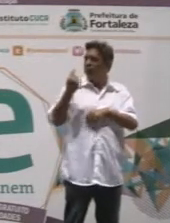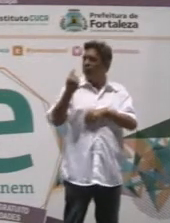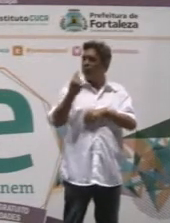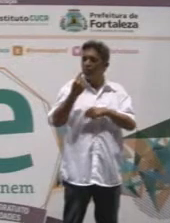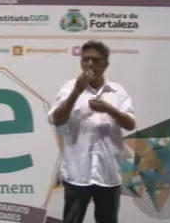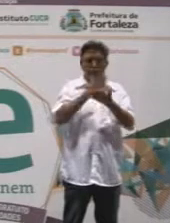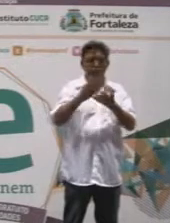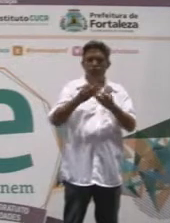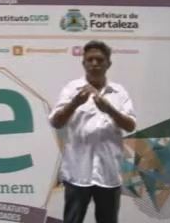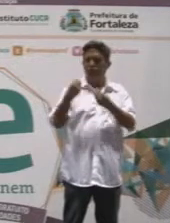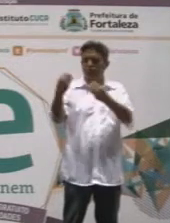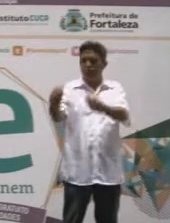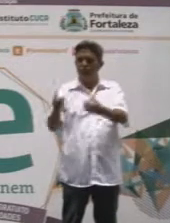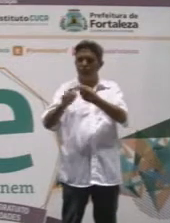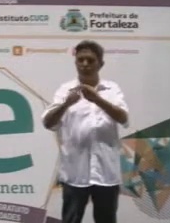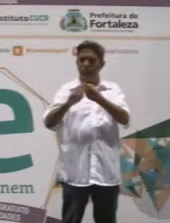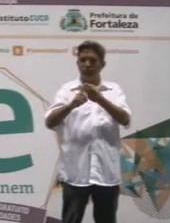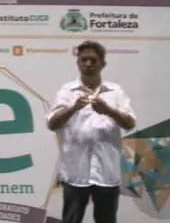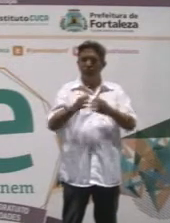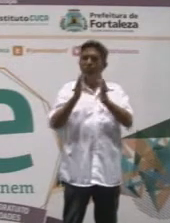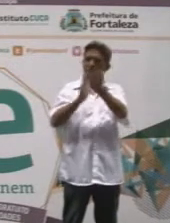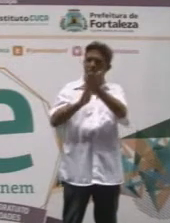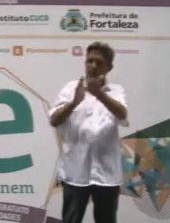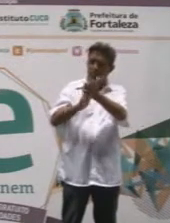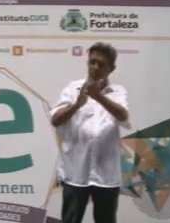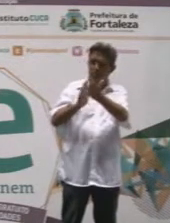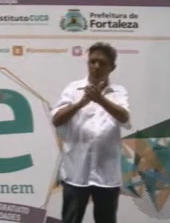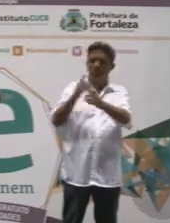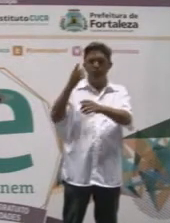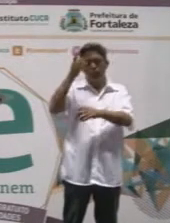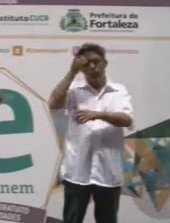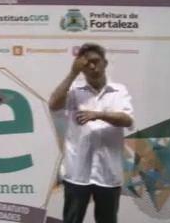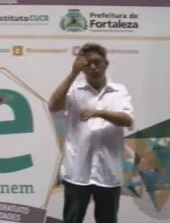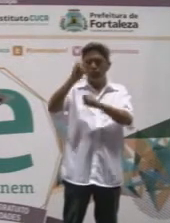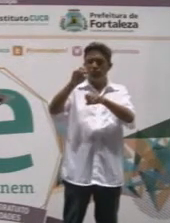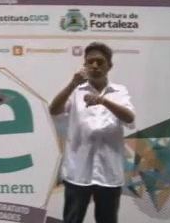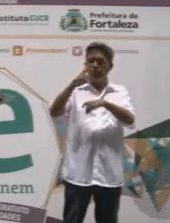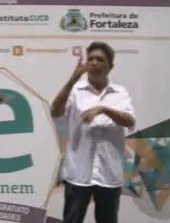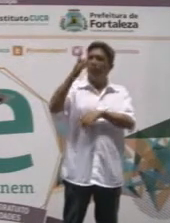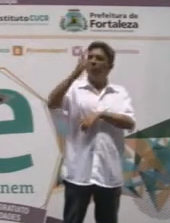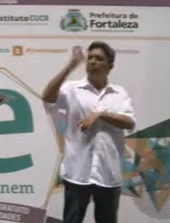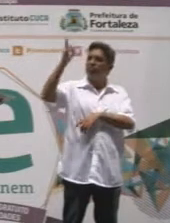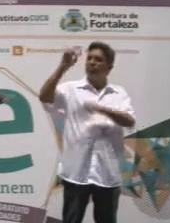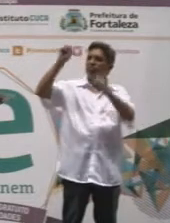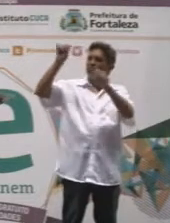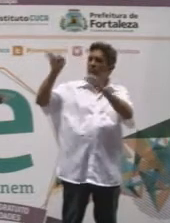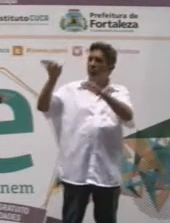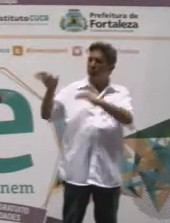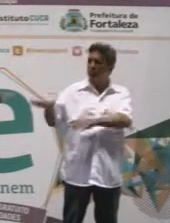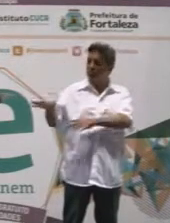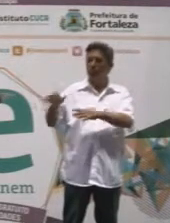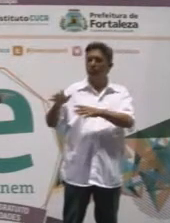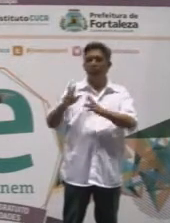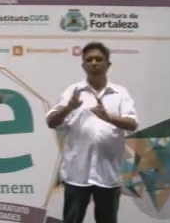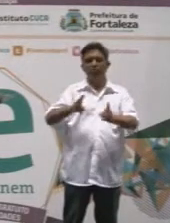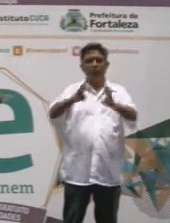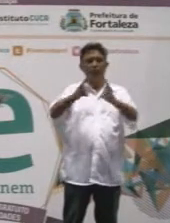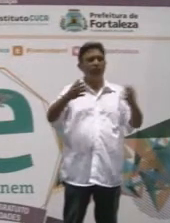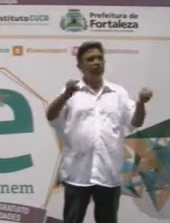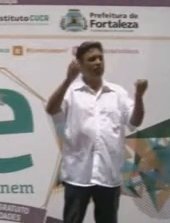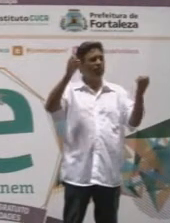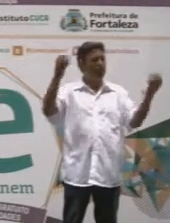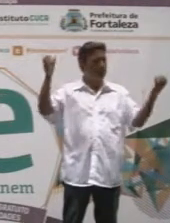recompensa. Ela botou aqui: parabéns pelo dom de ensinar e que Deus continue abençoando a sua linda vocação. Está abençoando agora,